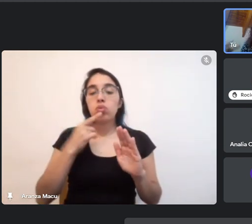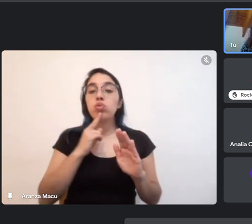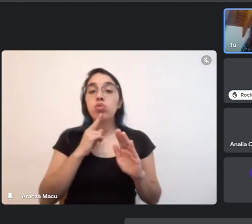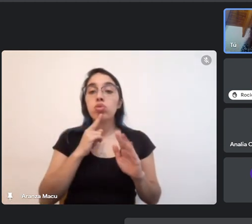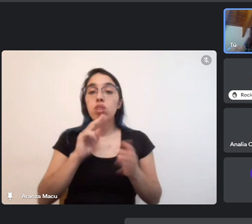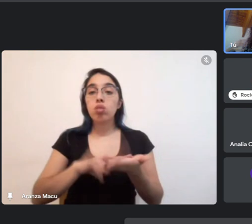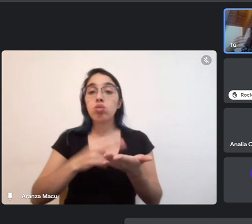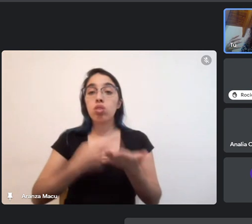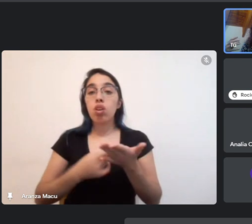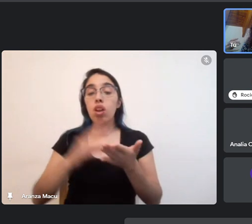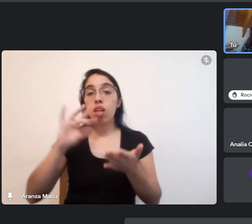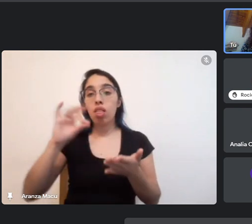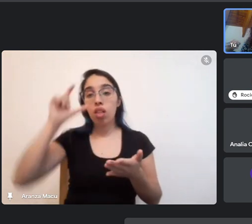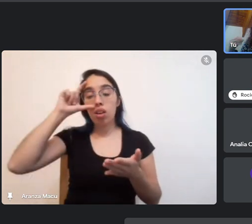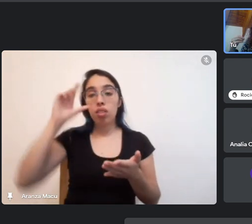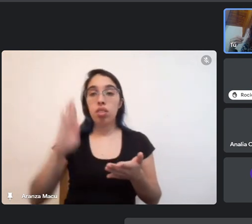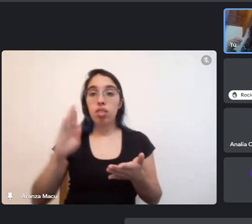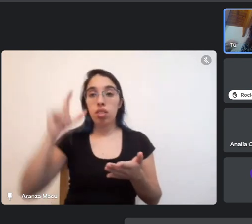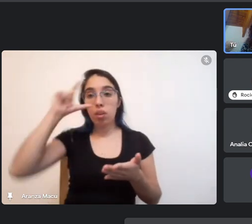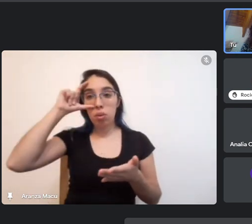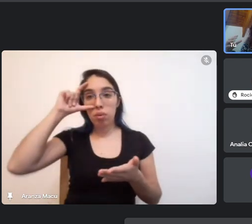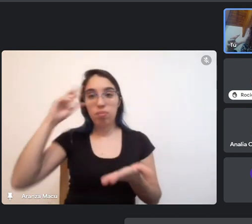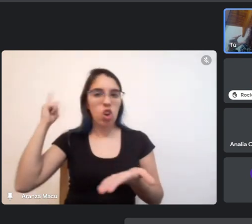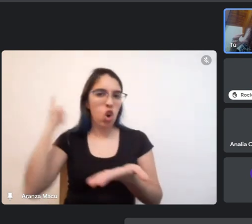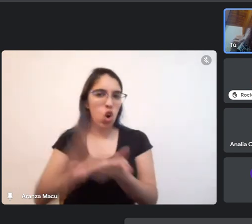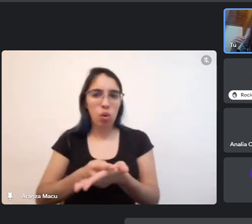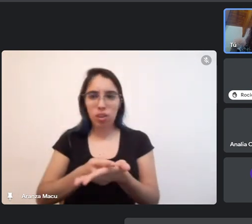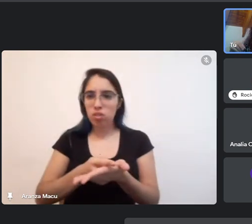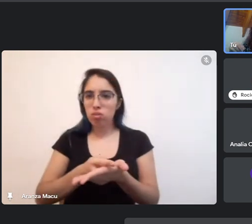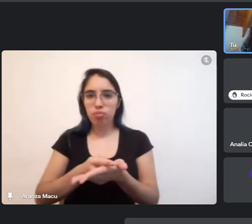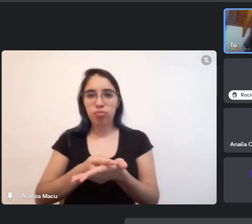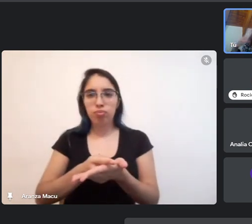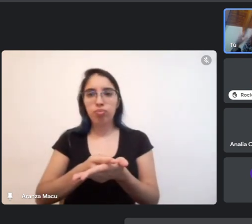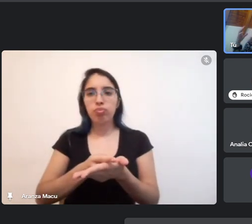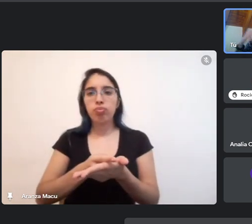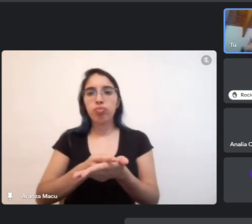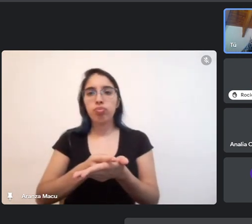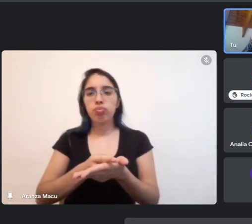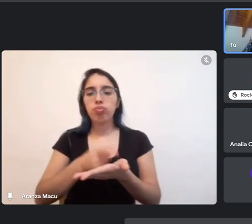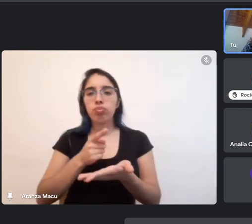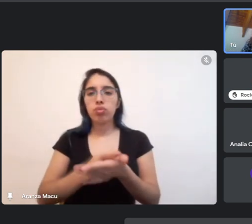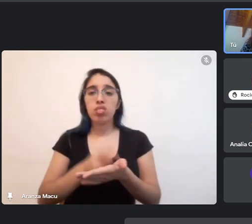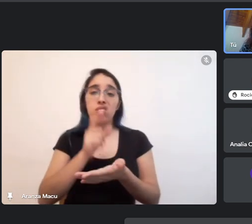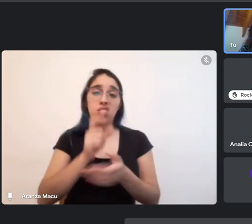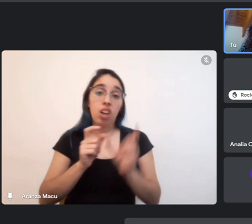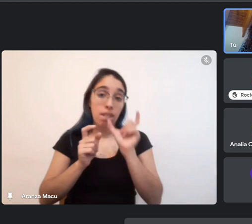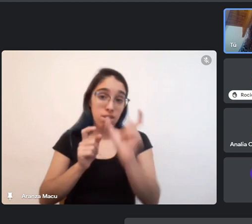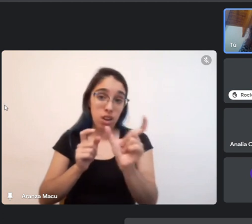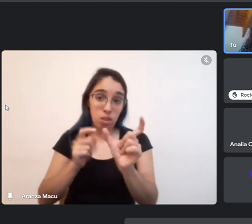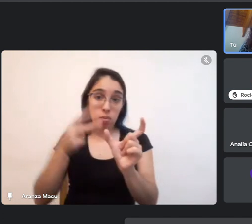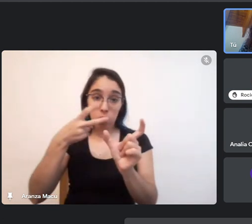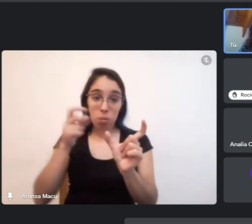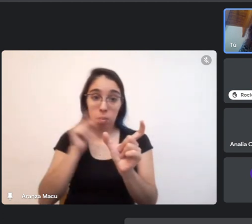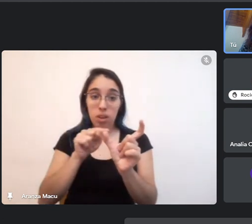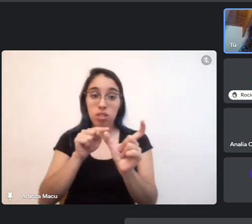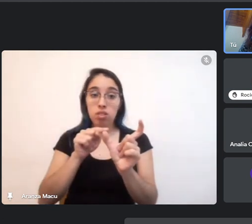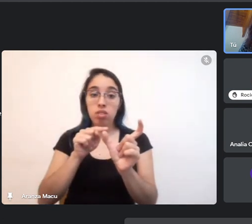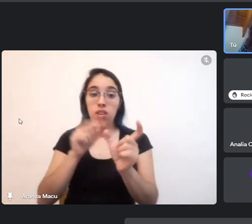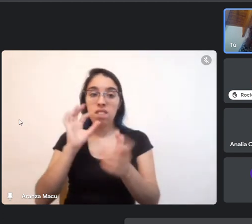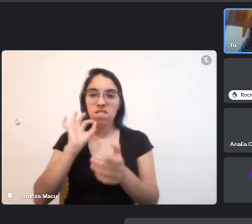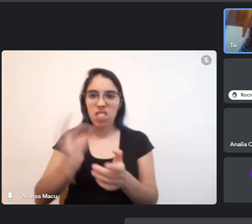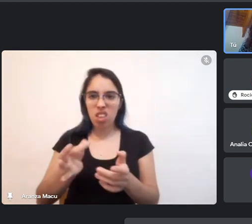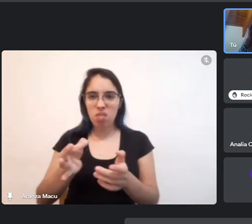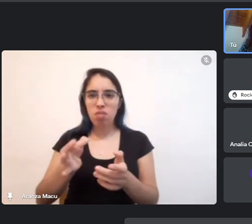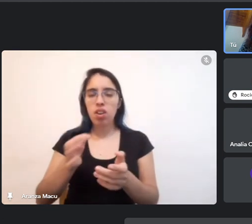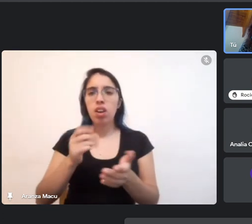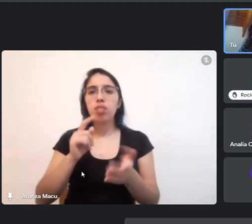implica obligación. También, si está must, tiene que haber otro verbo. Debe ocurrir, debe